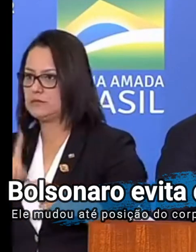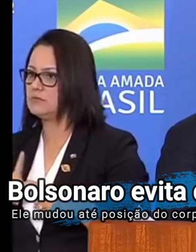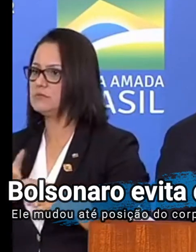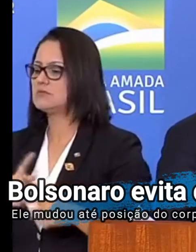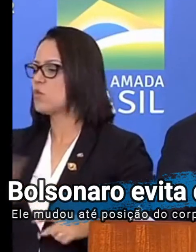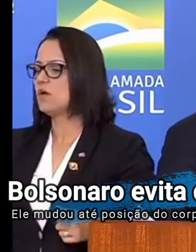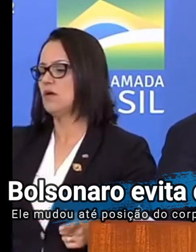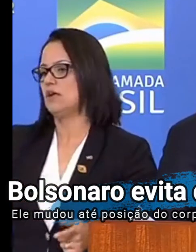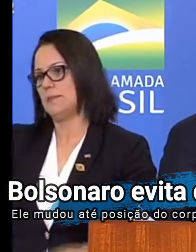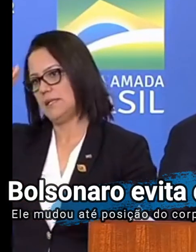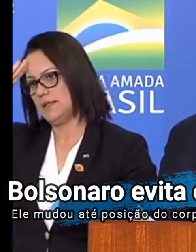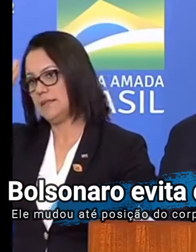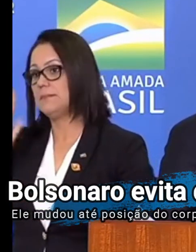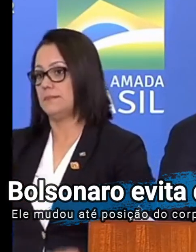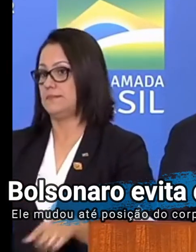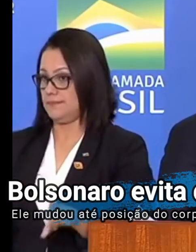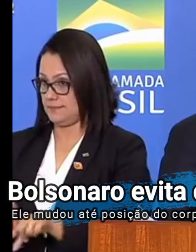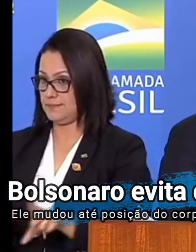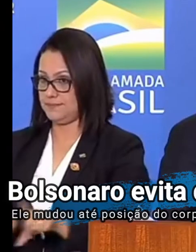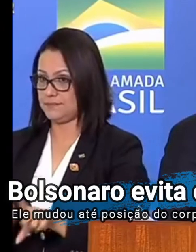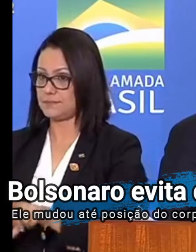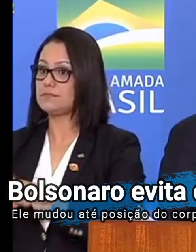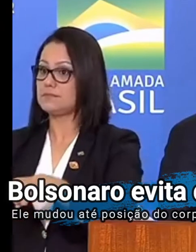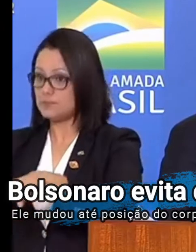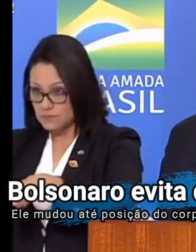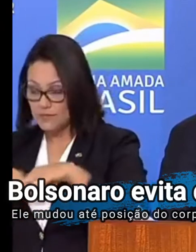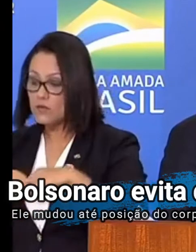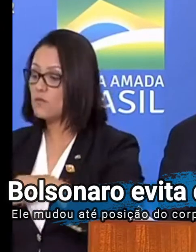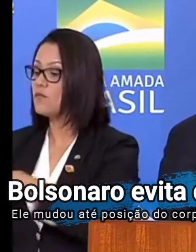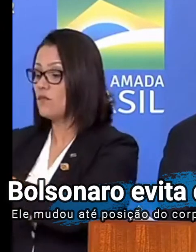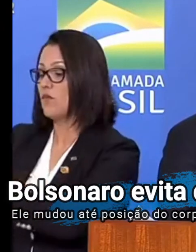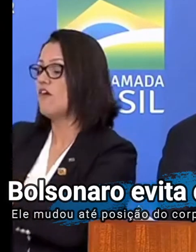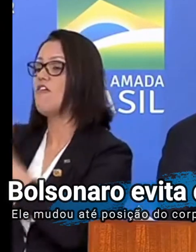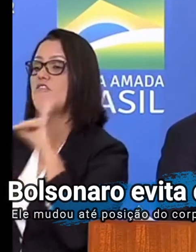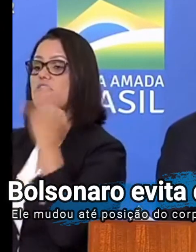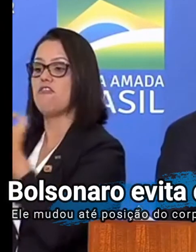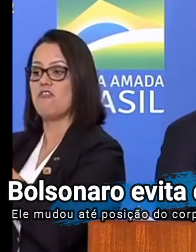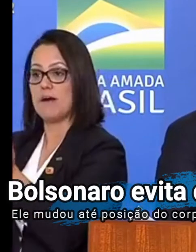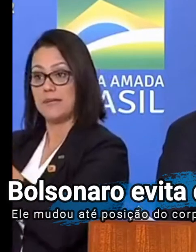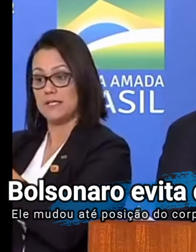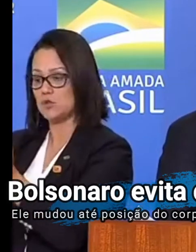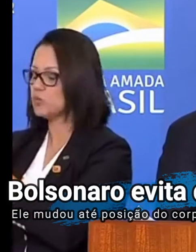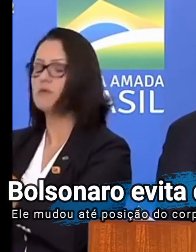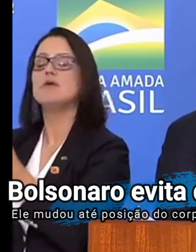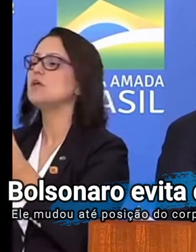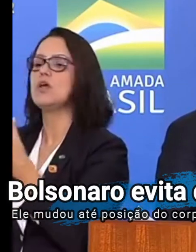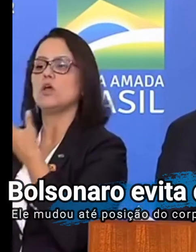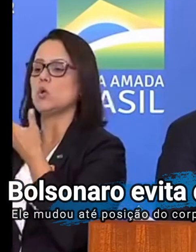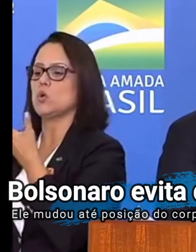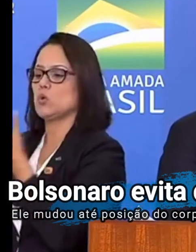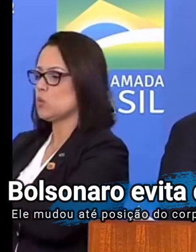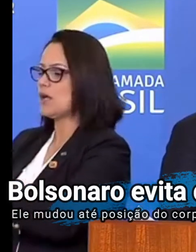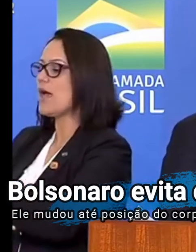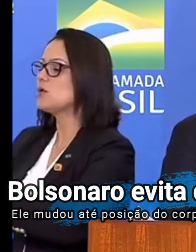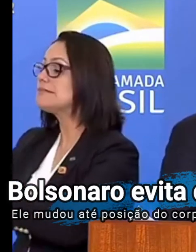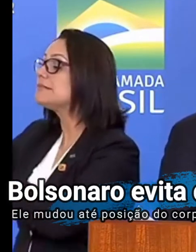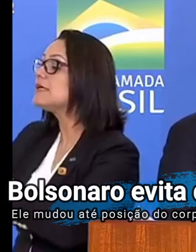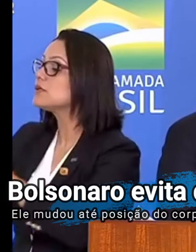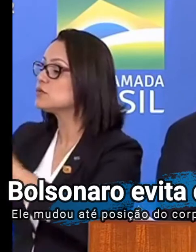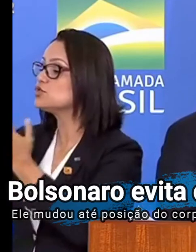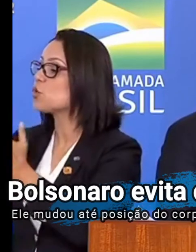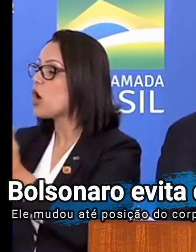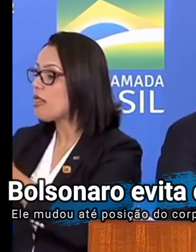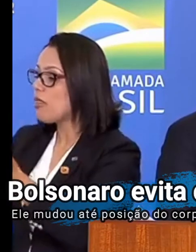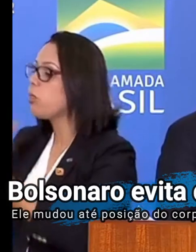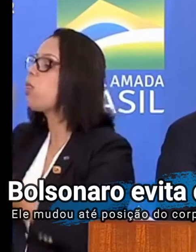mas também por parte de alguns pais que estavam na vida torta não queriam nada de errado lá dentro que